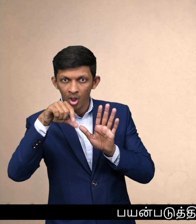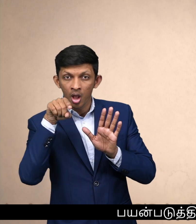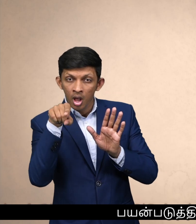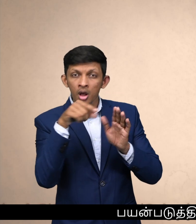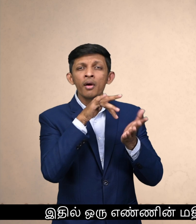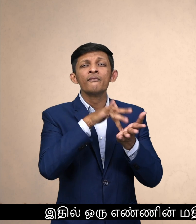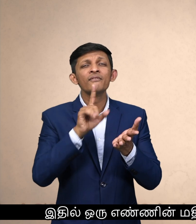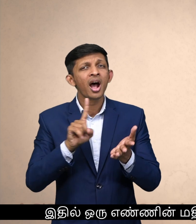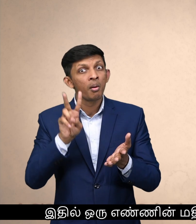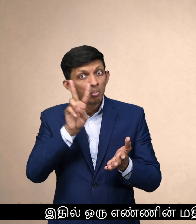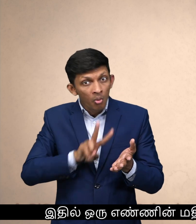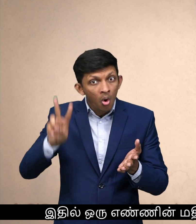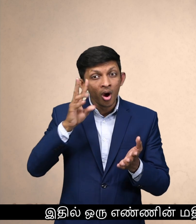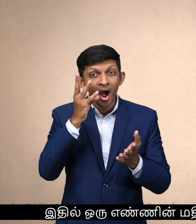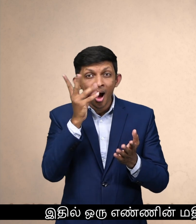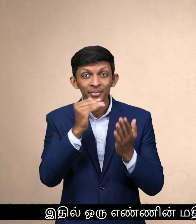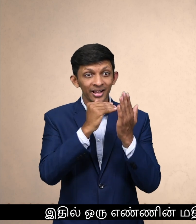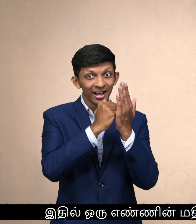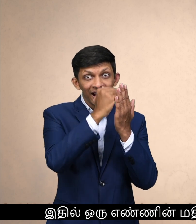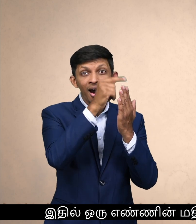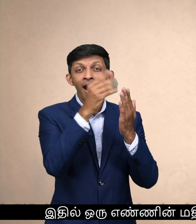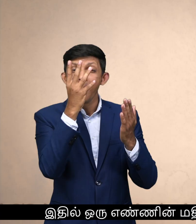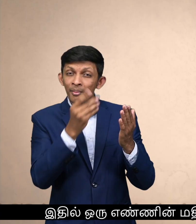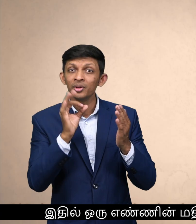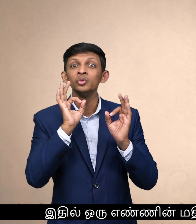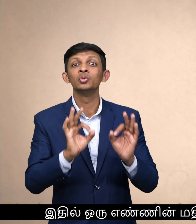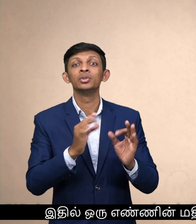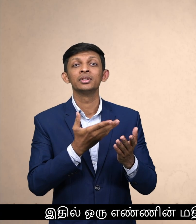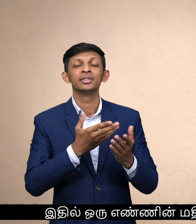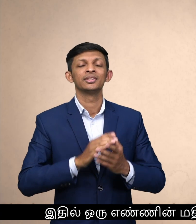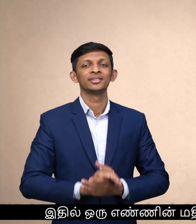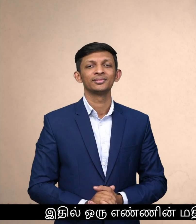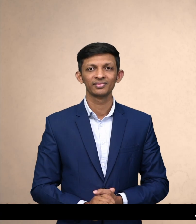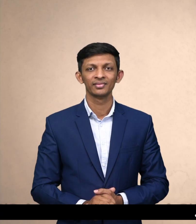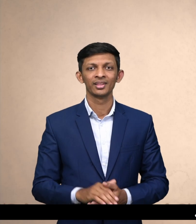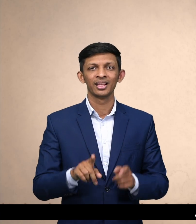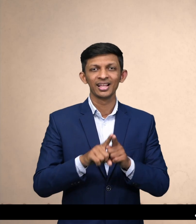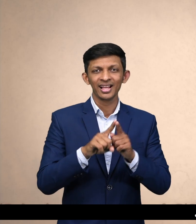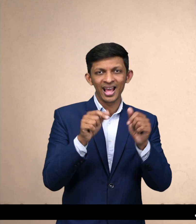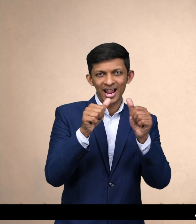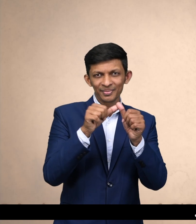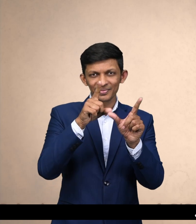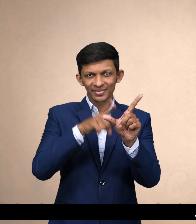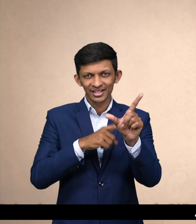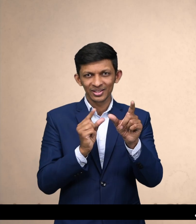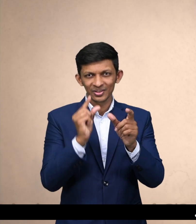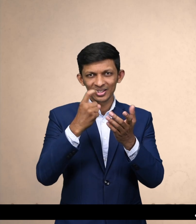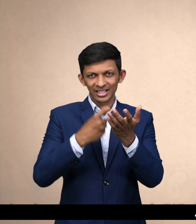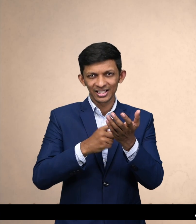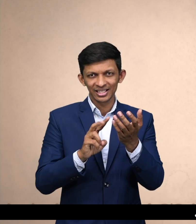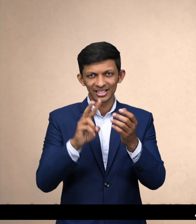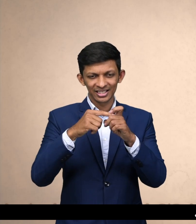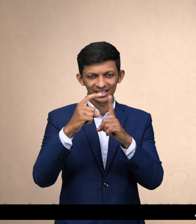எண்ணும் முறையாகும். இதில் ஒரு எண்ணின் மதிப்பு அதன் நிலையை பொறுத்தது. ஆயுர்வேதம்.